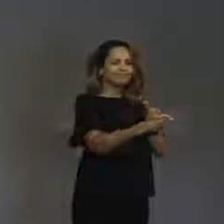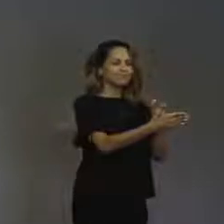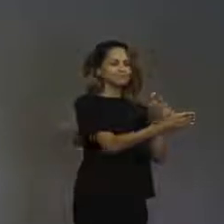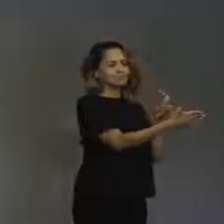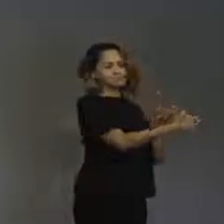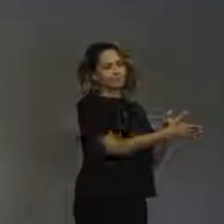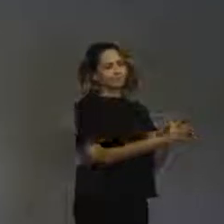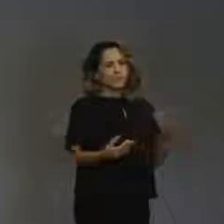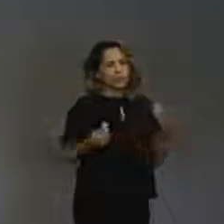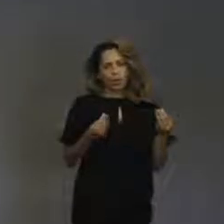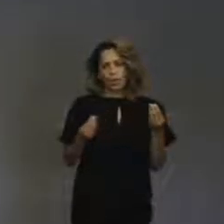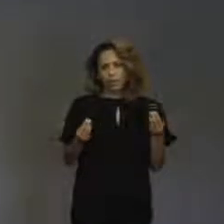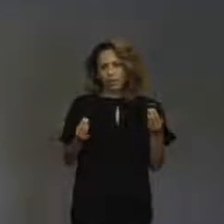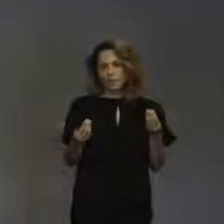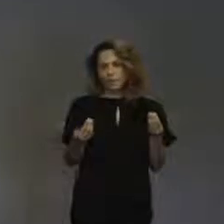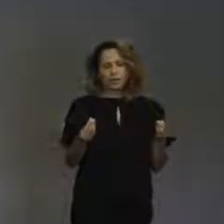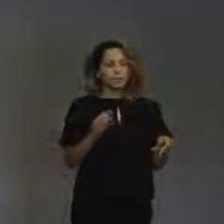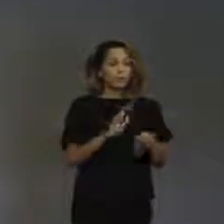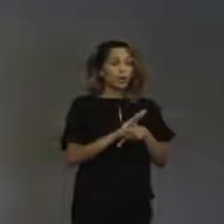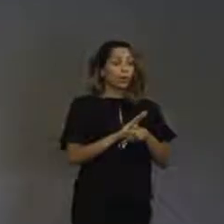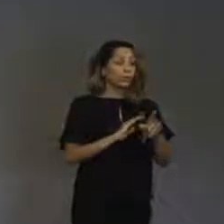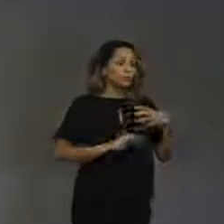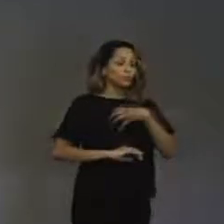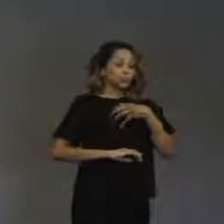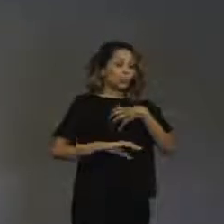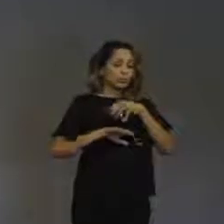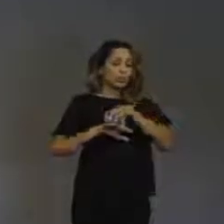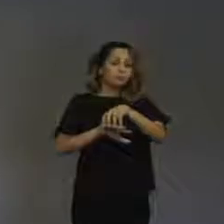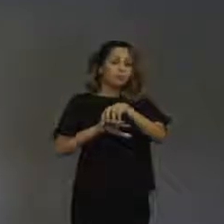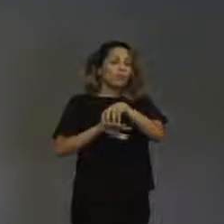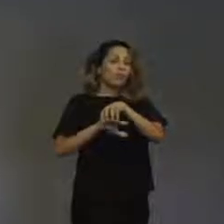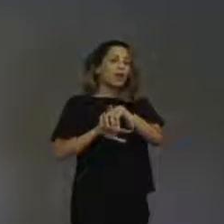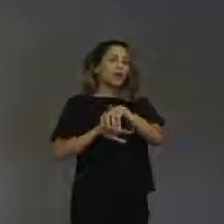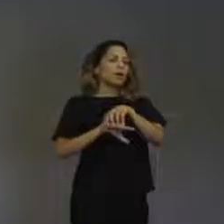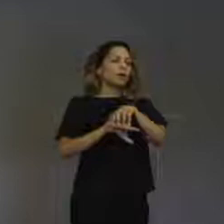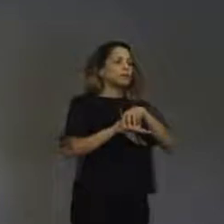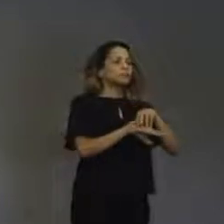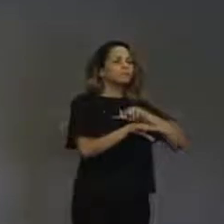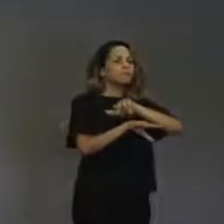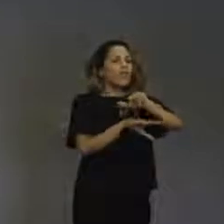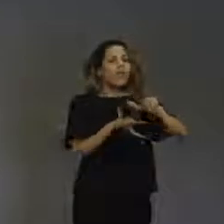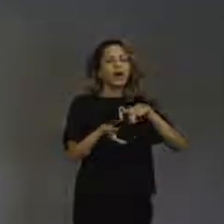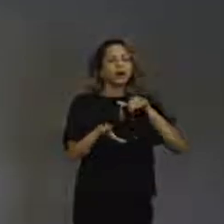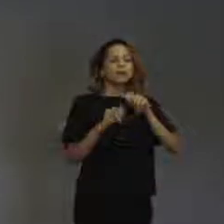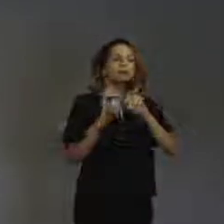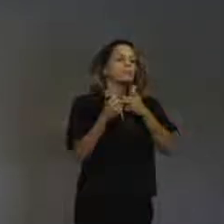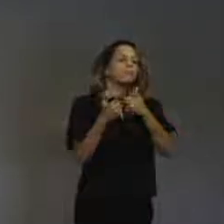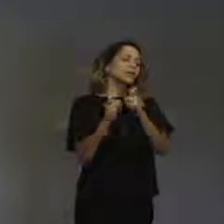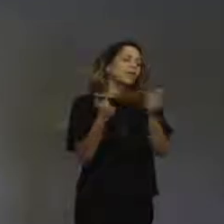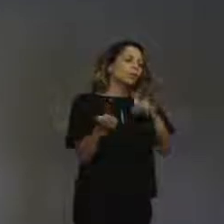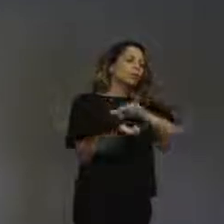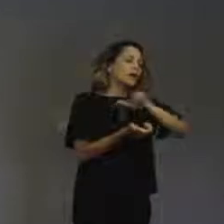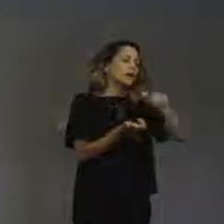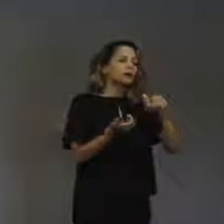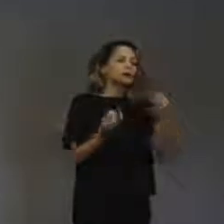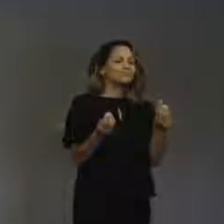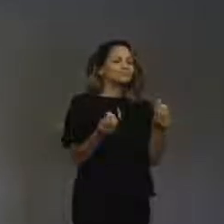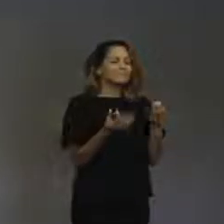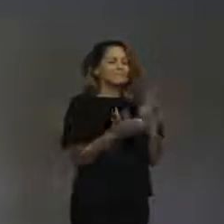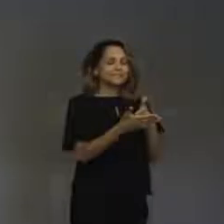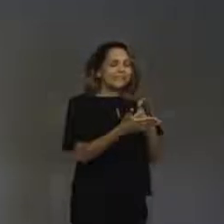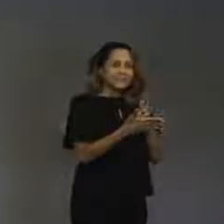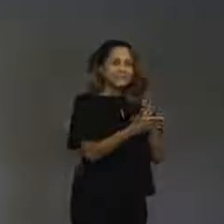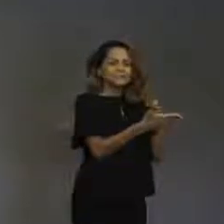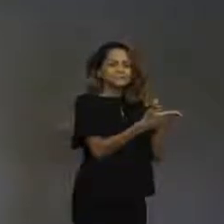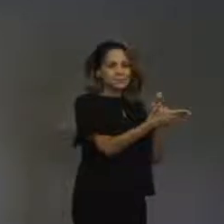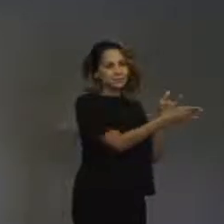limitação dada pela forma como elas se movem na cidade. Então, a gente pode constranger bastante as opções de vida das